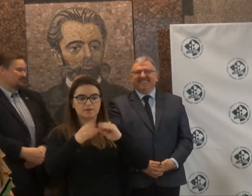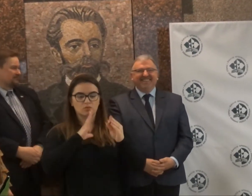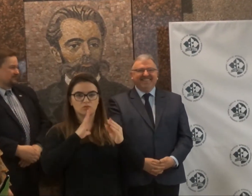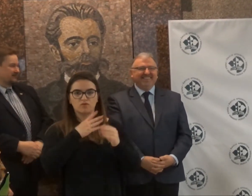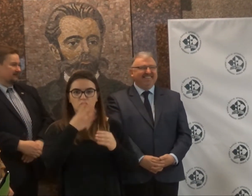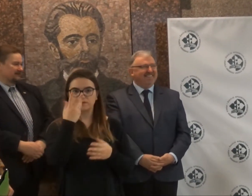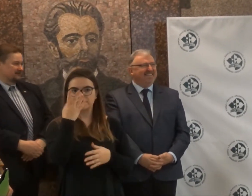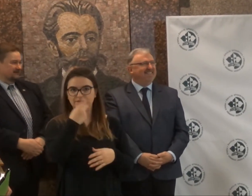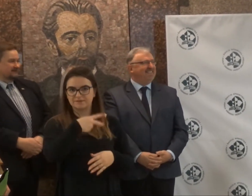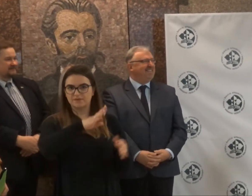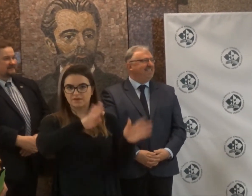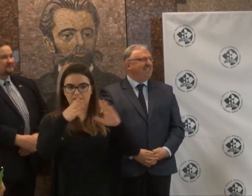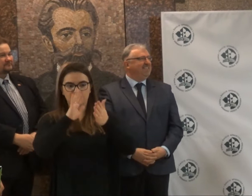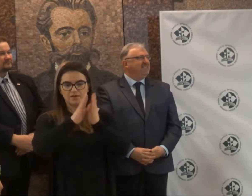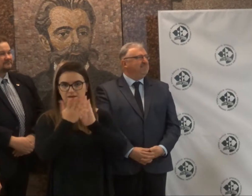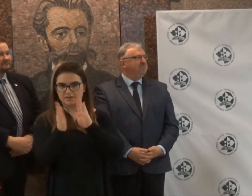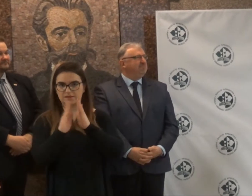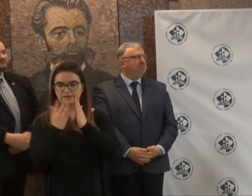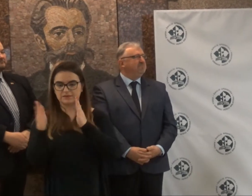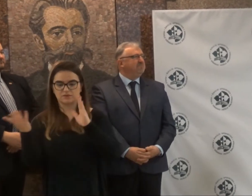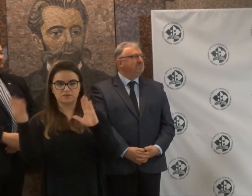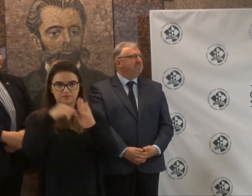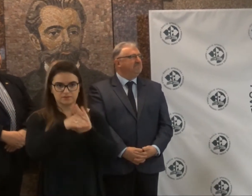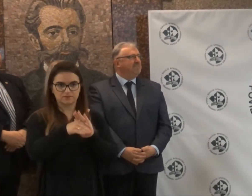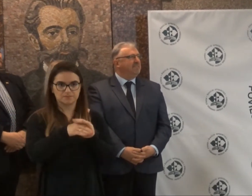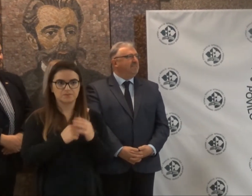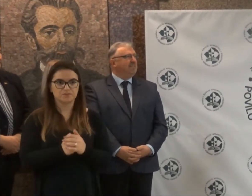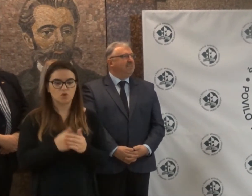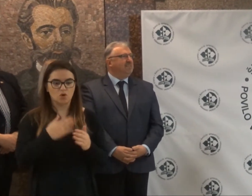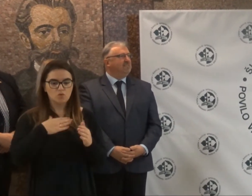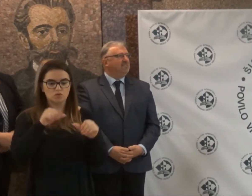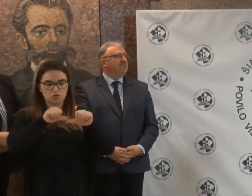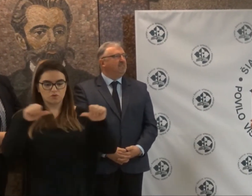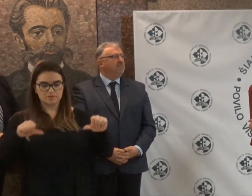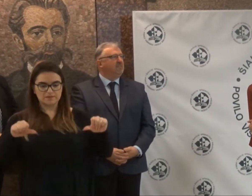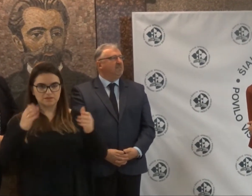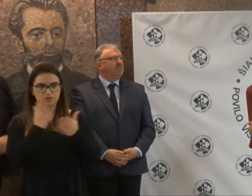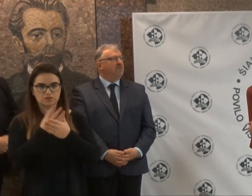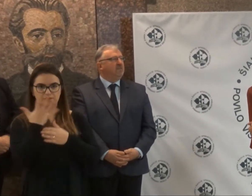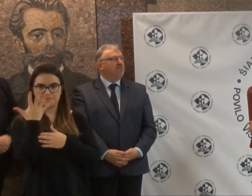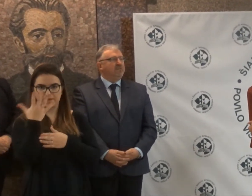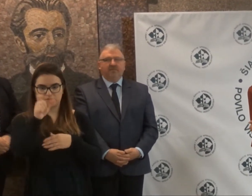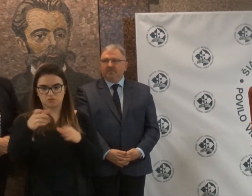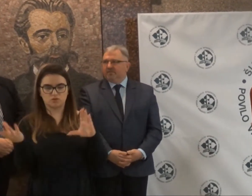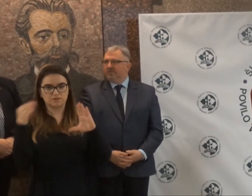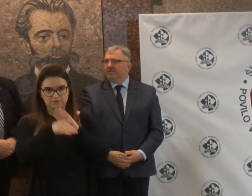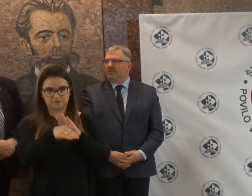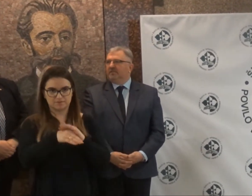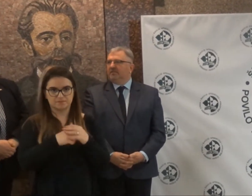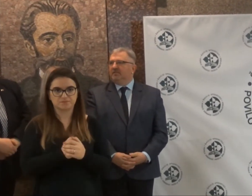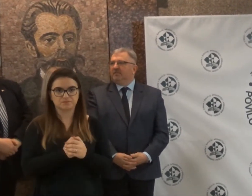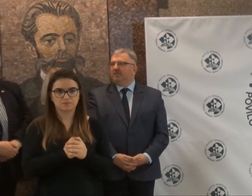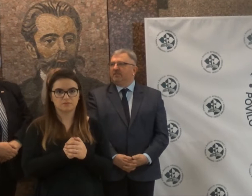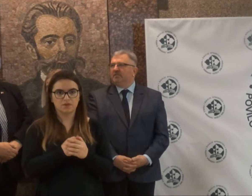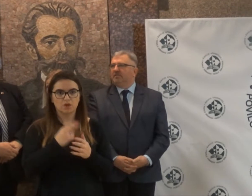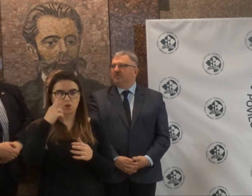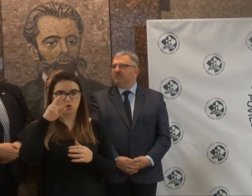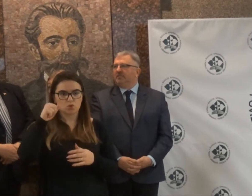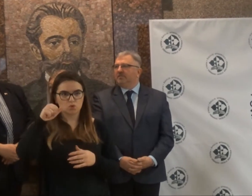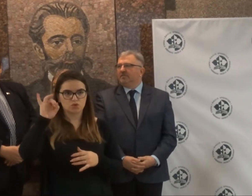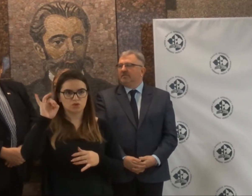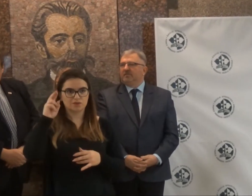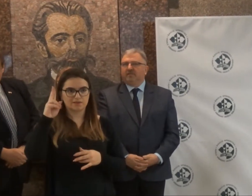knygos, o mūsų komisija, kaip Roberta minėjo, sudarė 5 nariai. Tai menotrininkė Danguolė